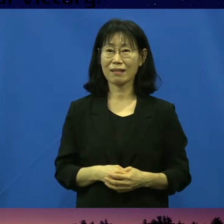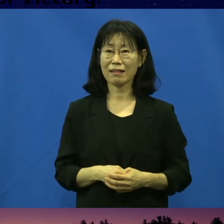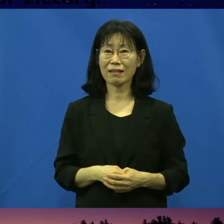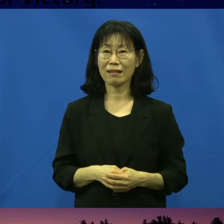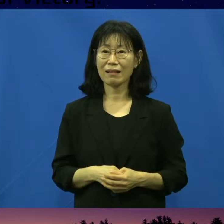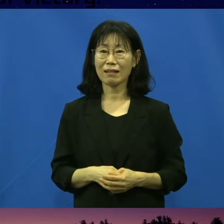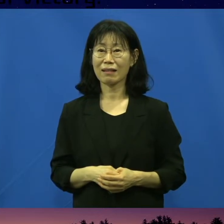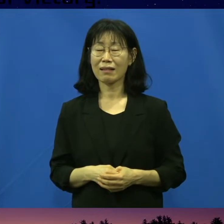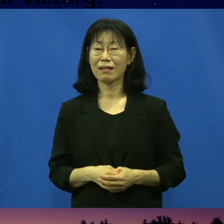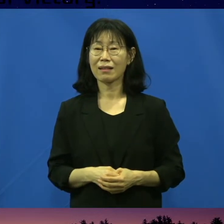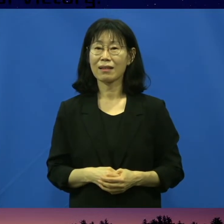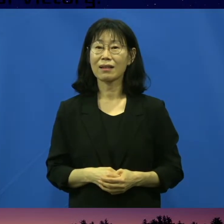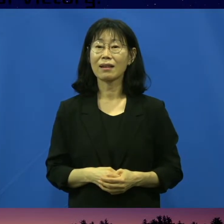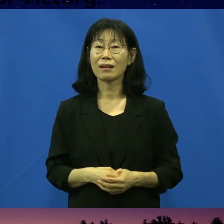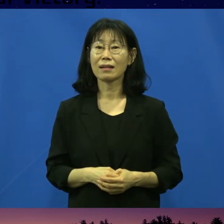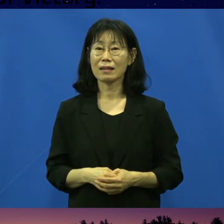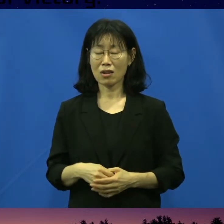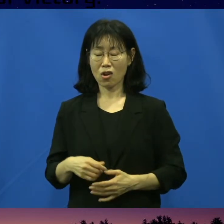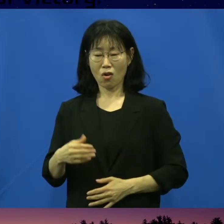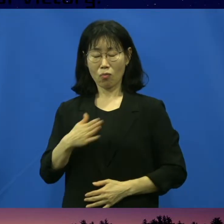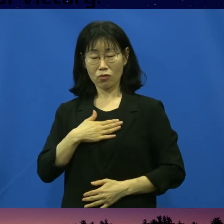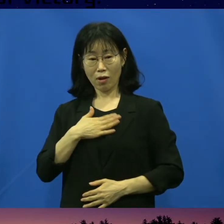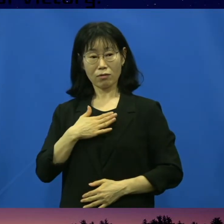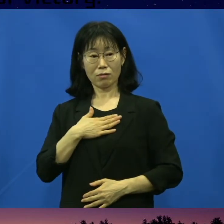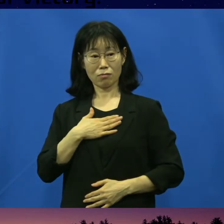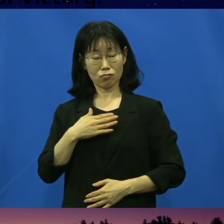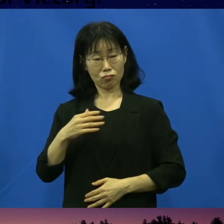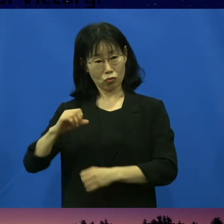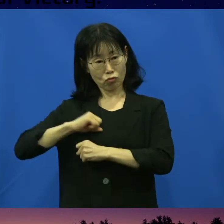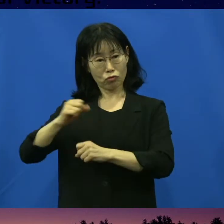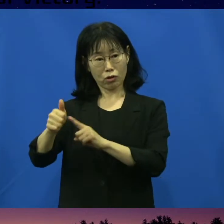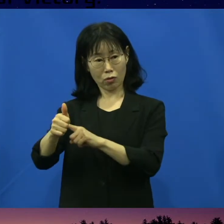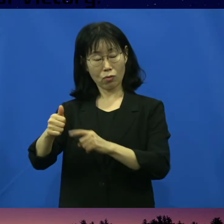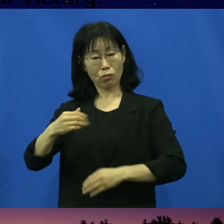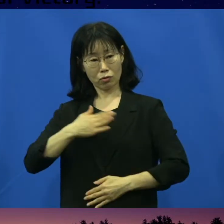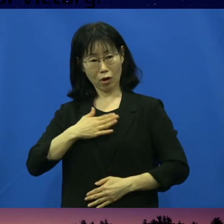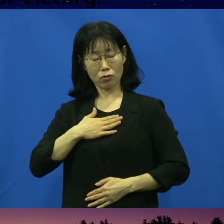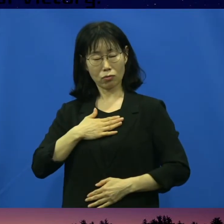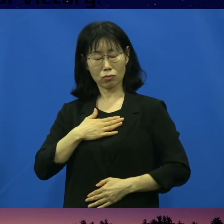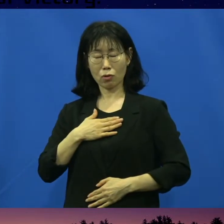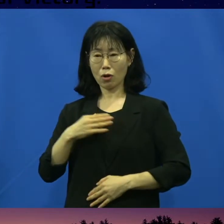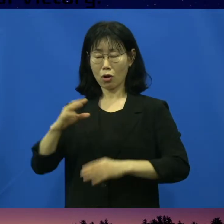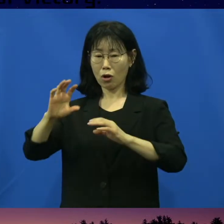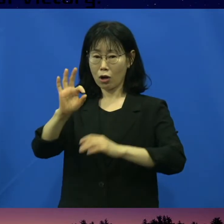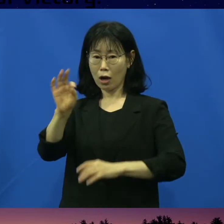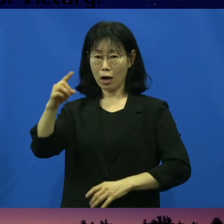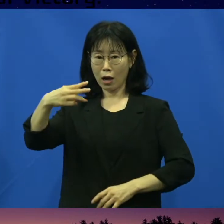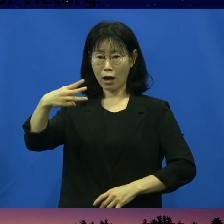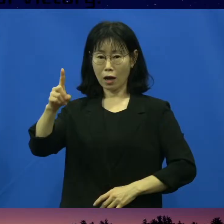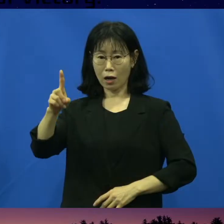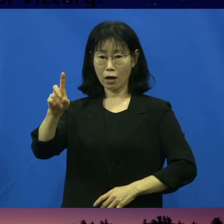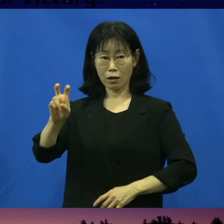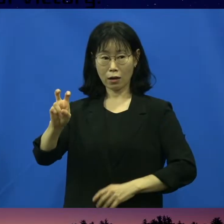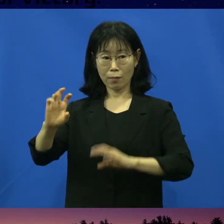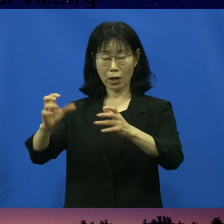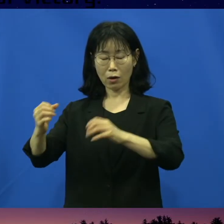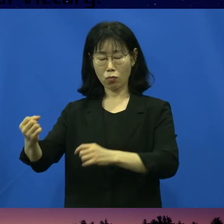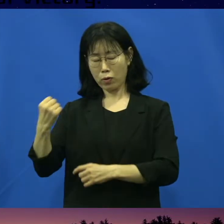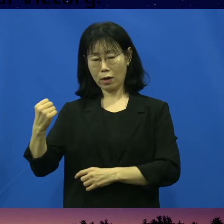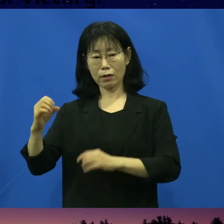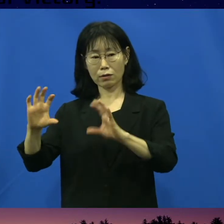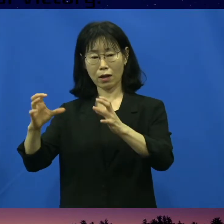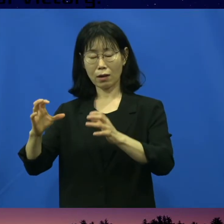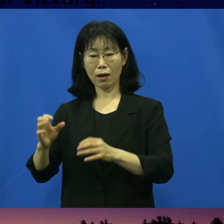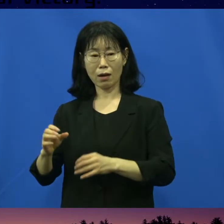그러니까 자기는 그래도 이 아람의 장관이고 그래도 뭐 이스라엘까지 온